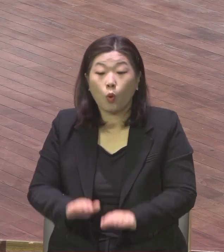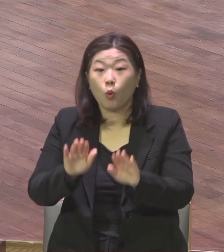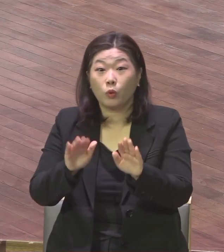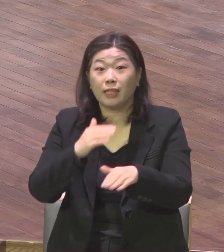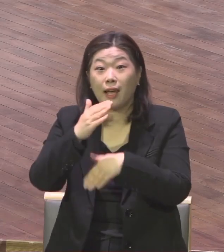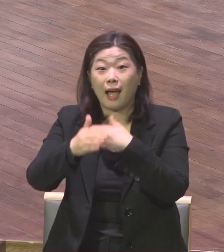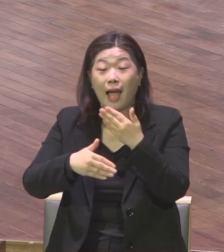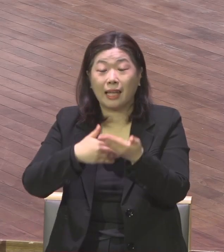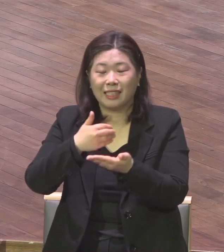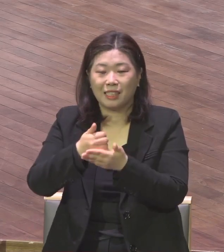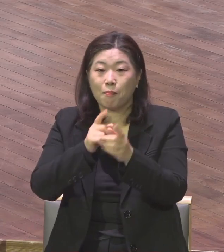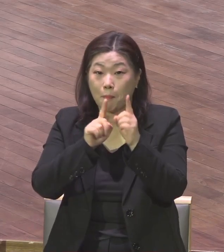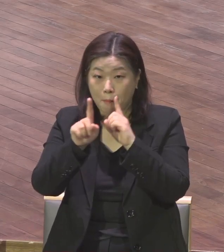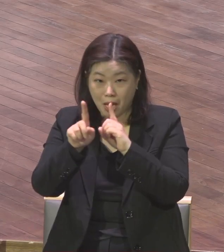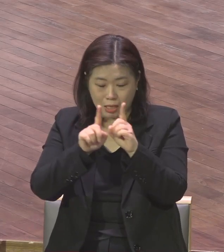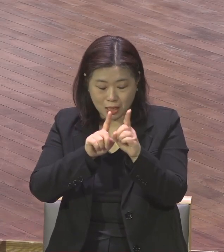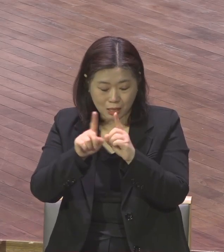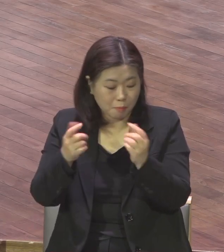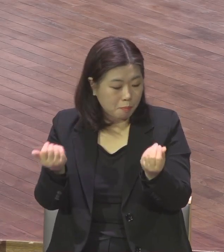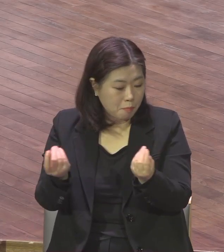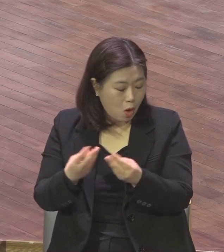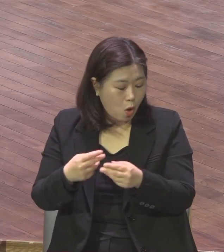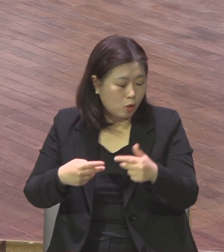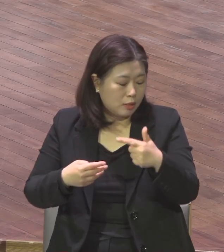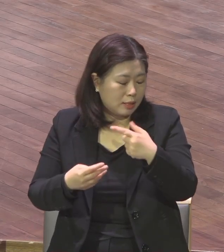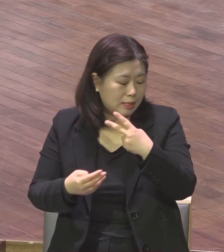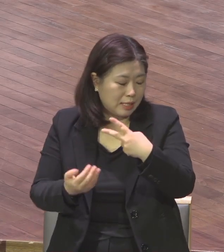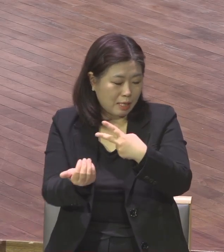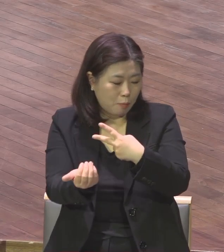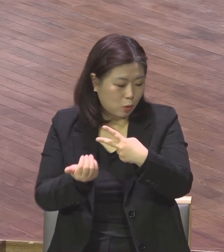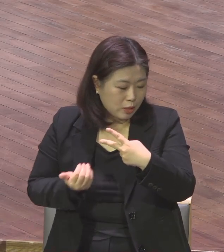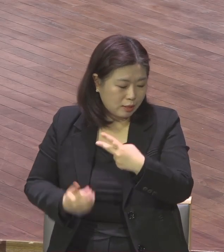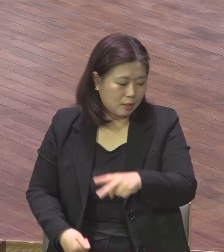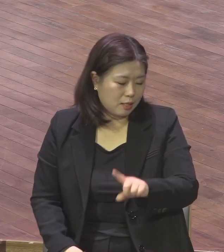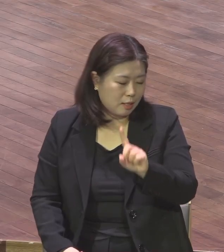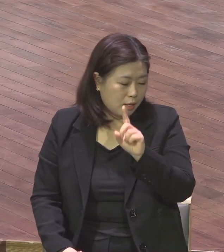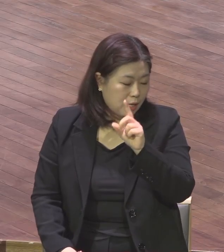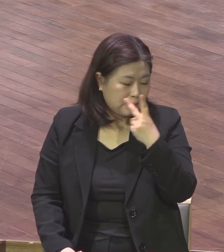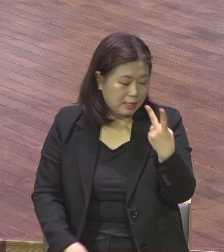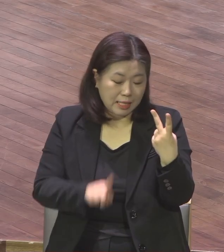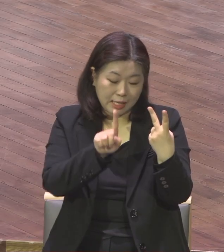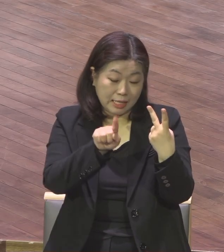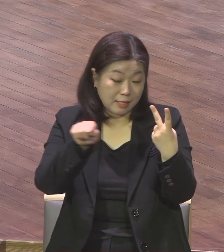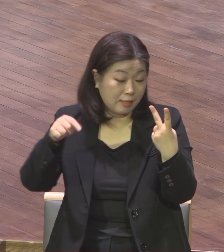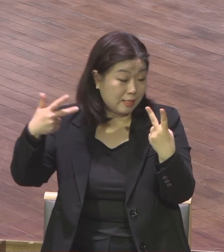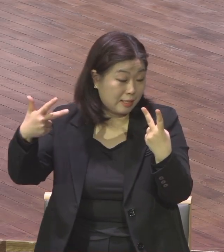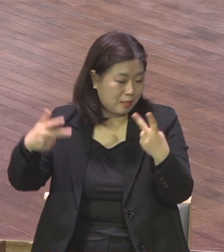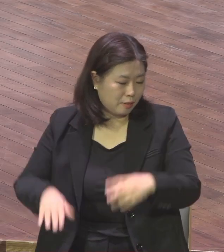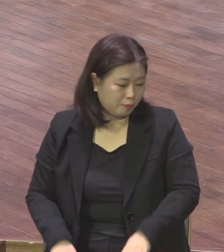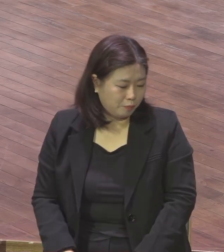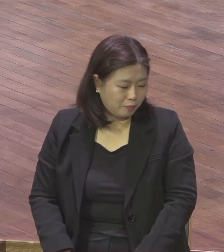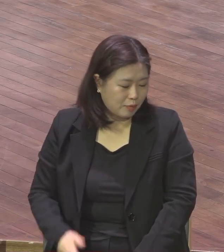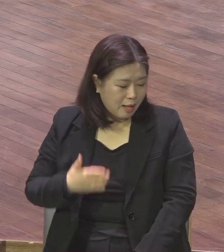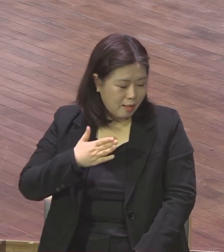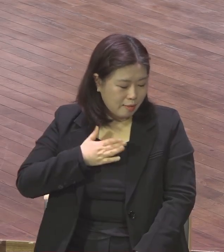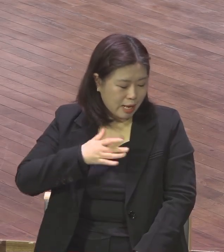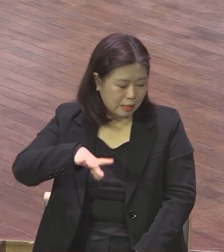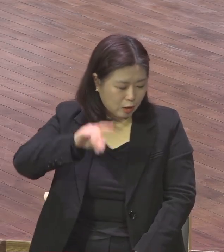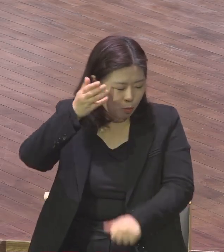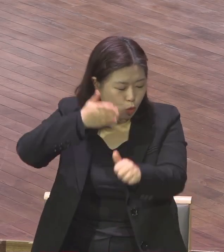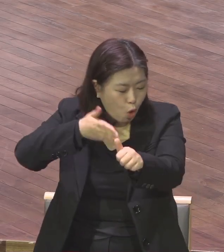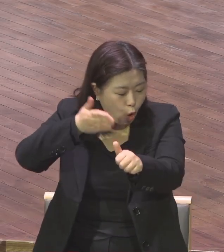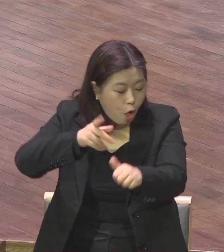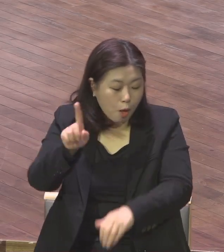은혜 받고 한 주간 승리할 하나님 말씀은 디모데전서 2장 1절에서 7절 말씀입니다. 그러므로 내가 첫째로